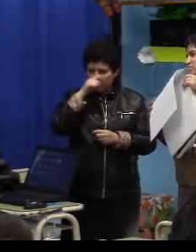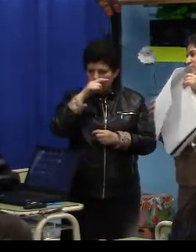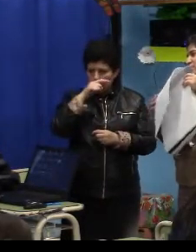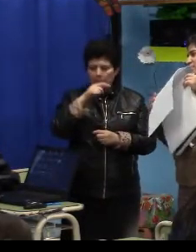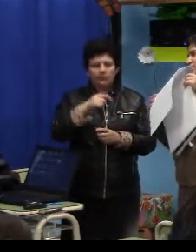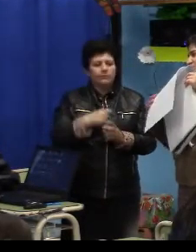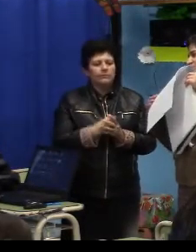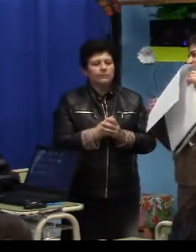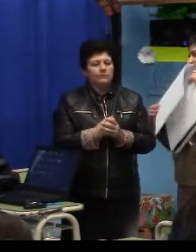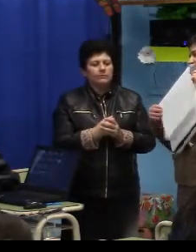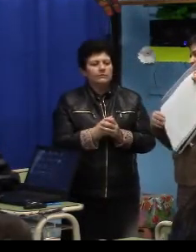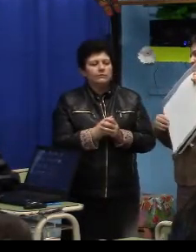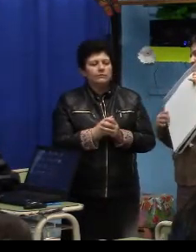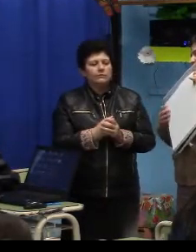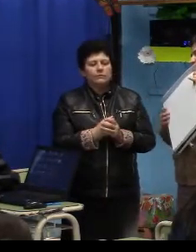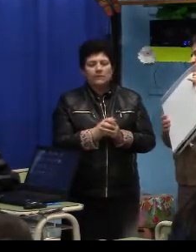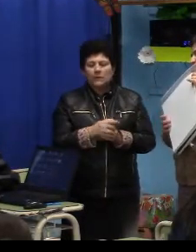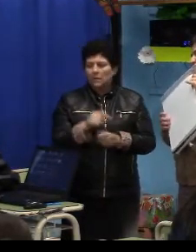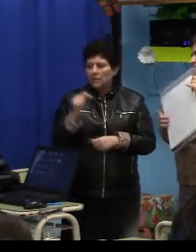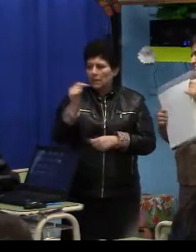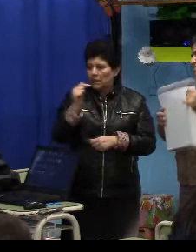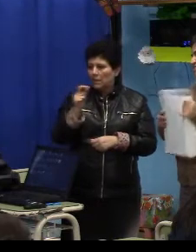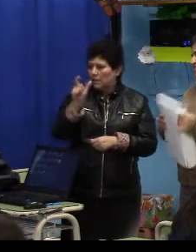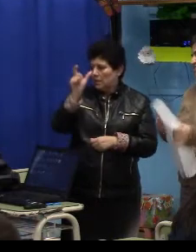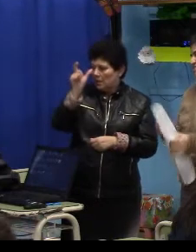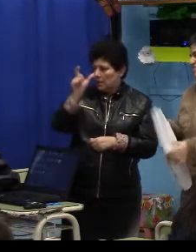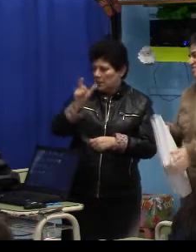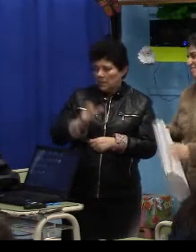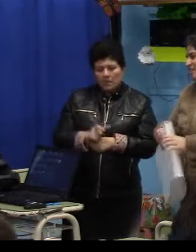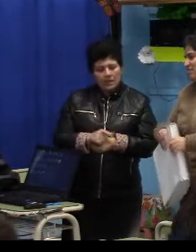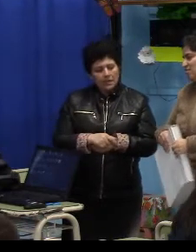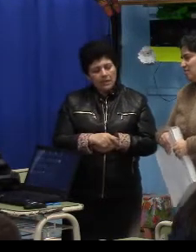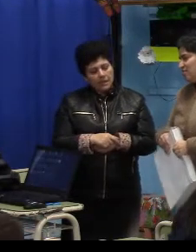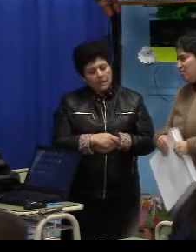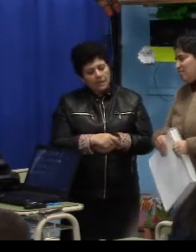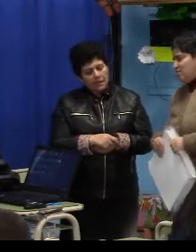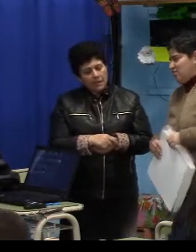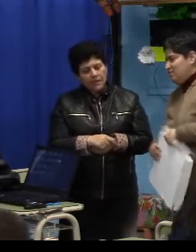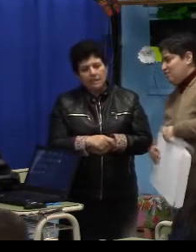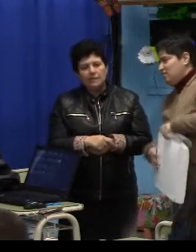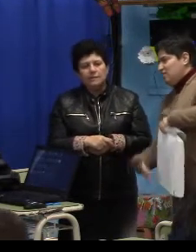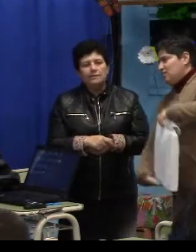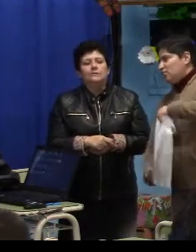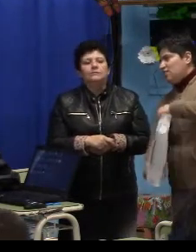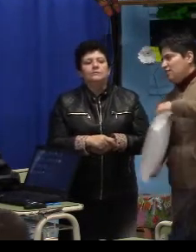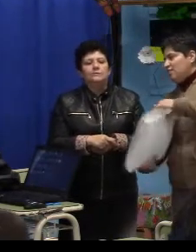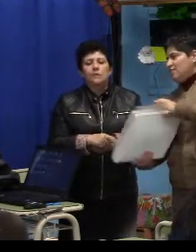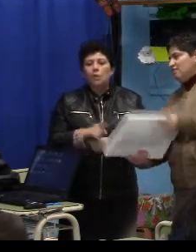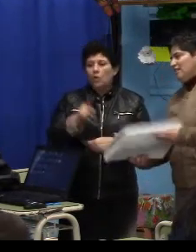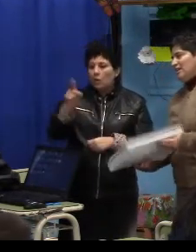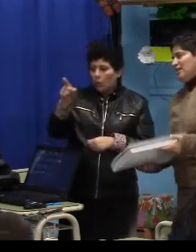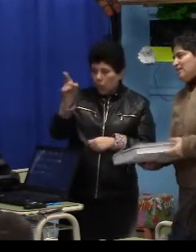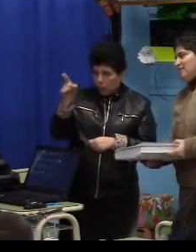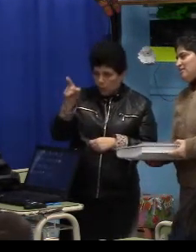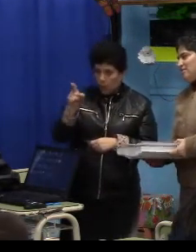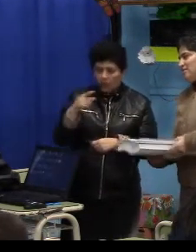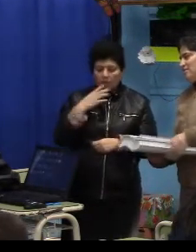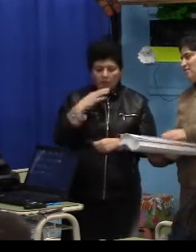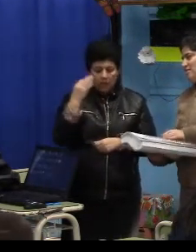Ella nunca vio. ¿Te fijas que está buscando? A Dios sea gloria, se llama. Y ustedes fíjense en